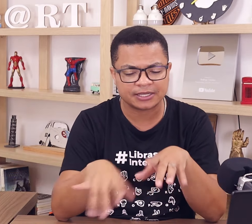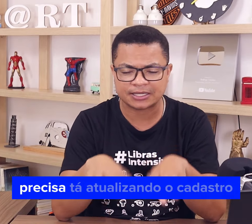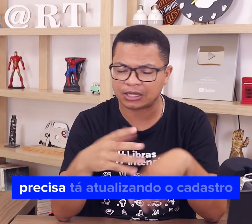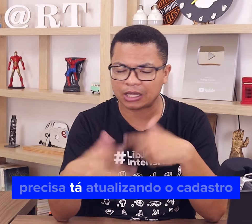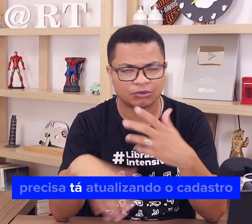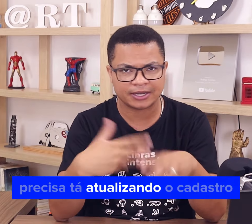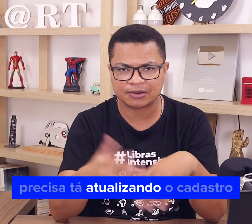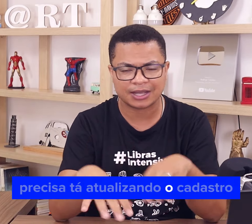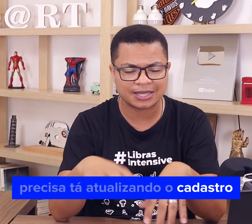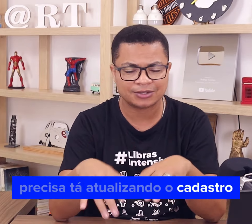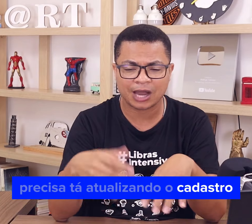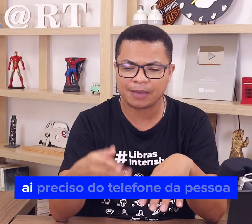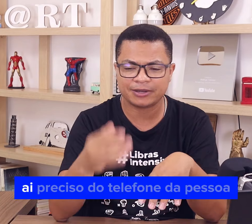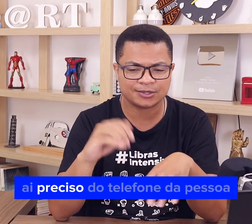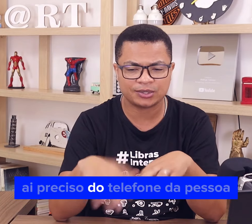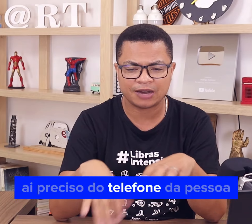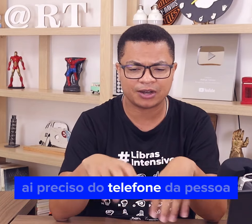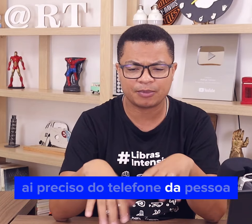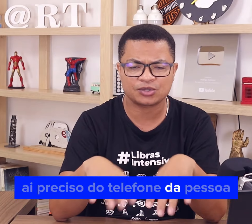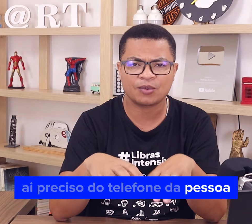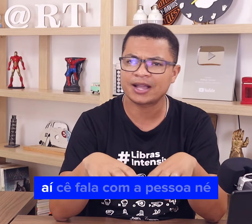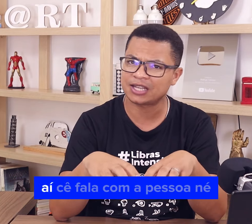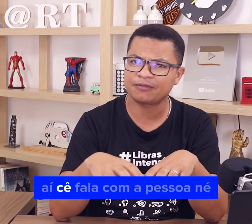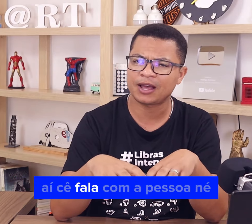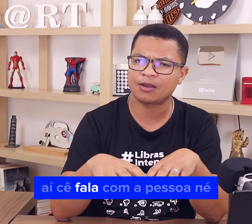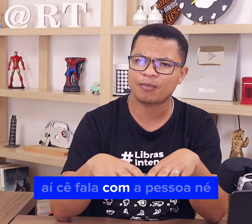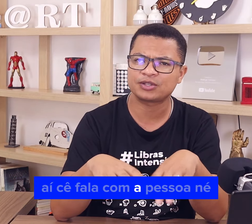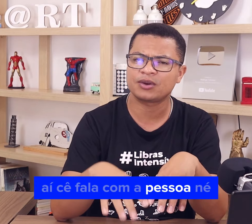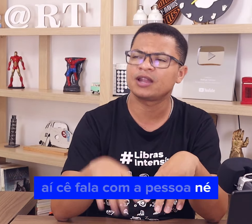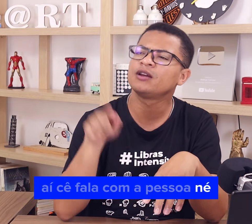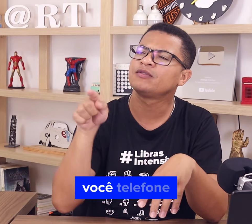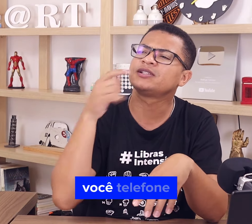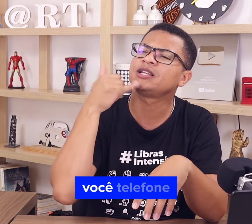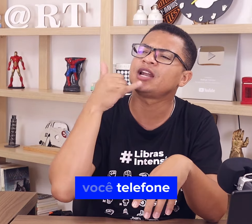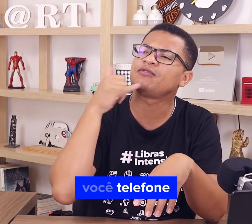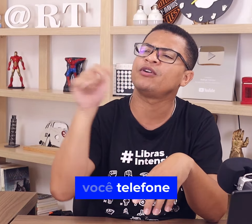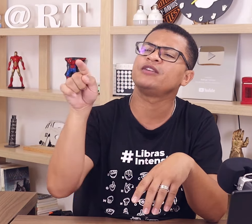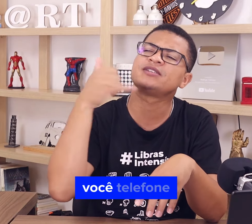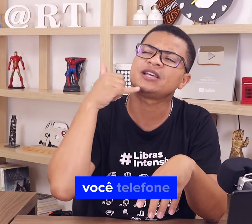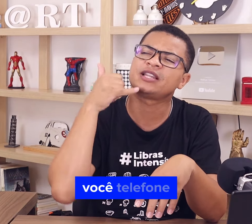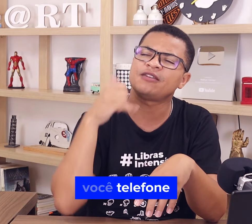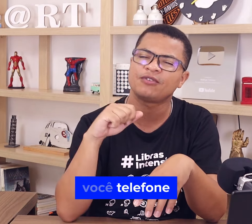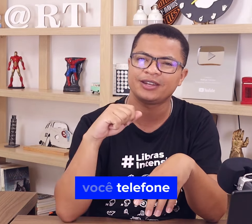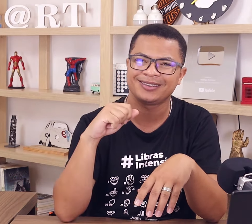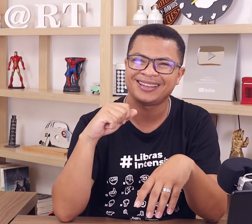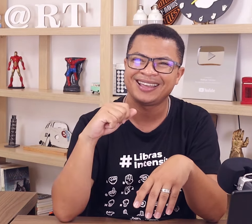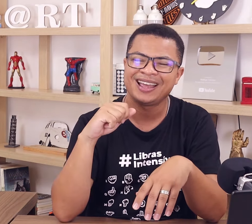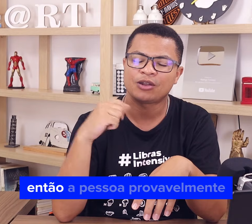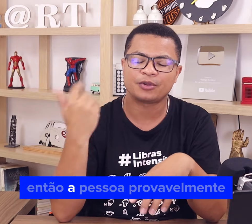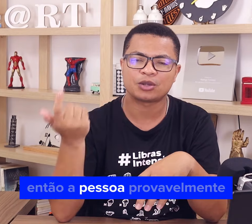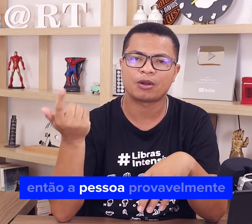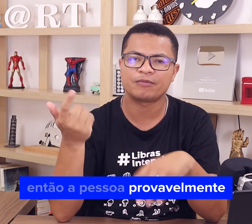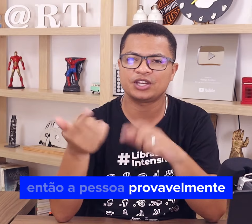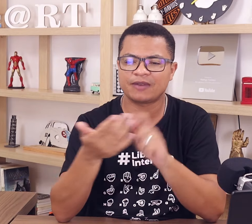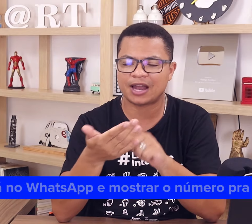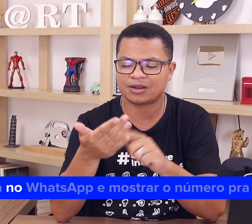precisa tá atualizando o cadastro. Ah, precisa do telefone da pessoa. Aí você fala com a pessoa, né? Você, telefone. Você, telefone. Então, a pessoa provavelmente vai lá no